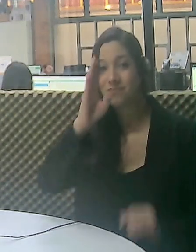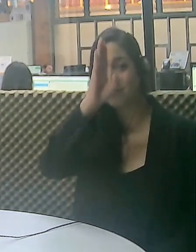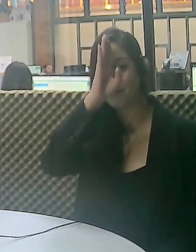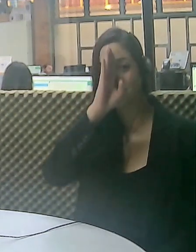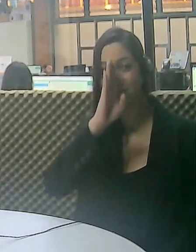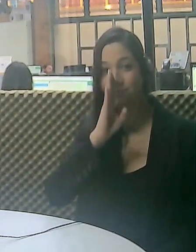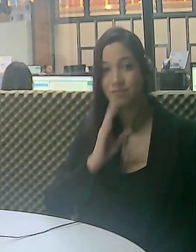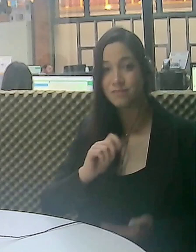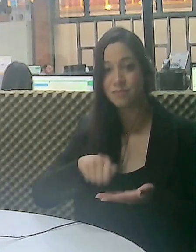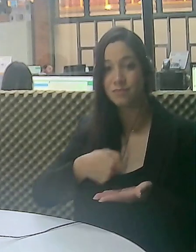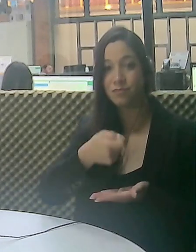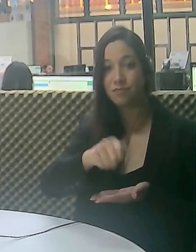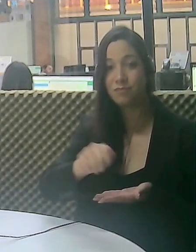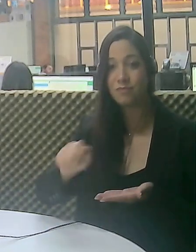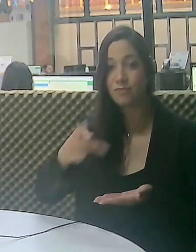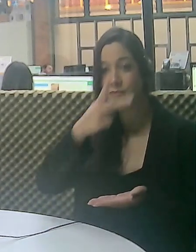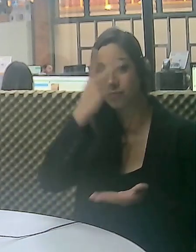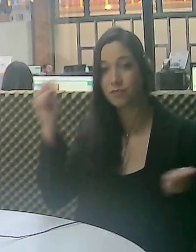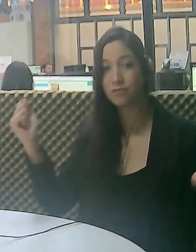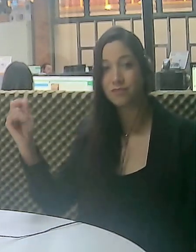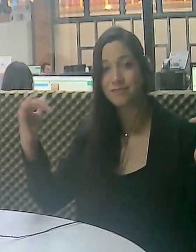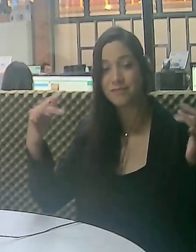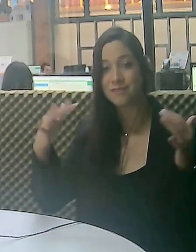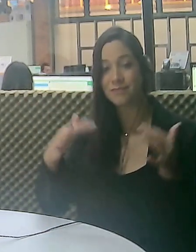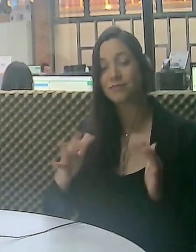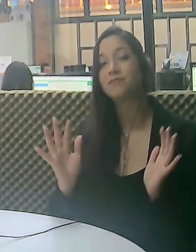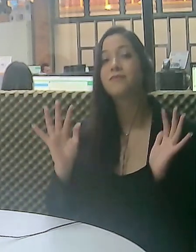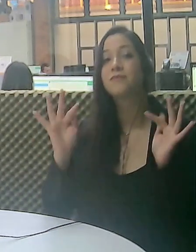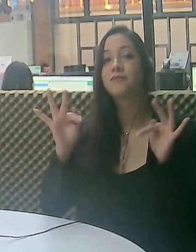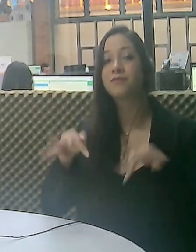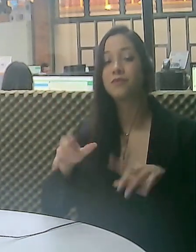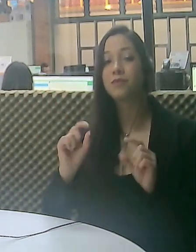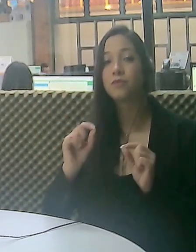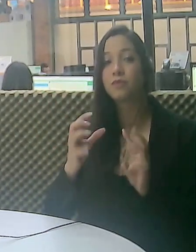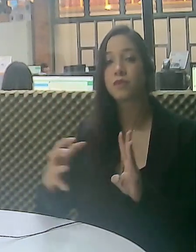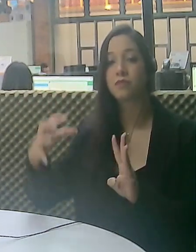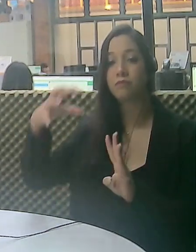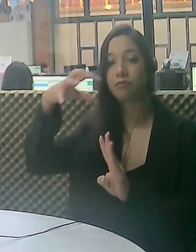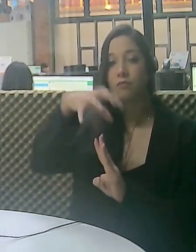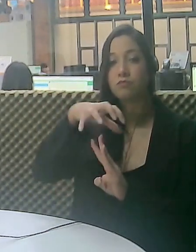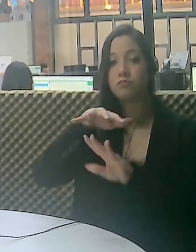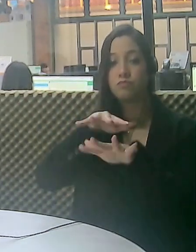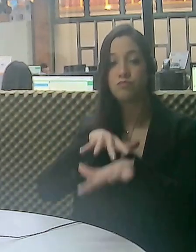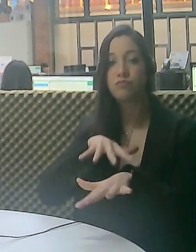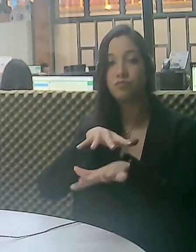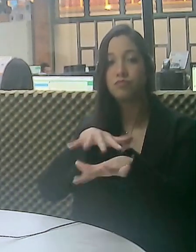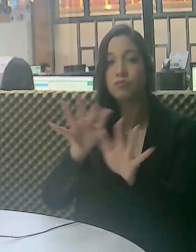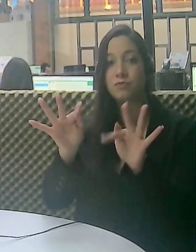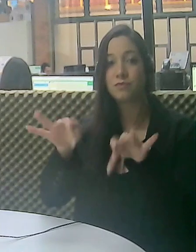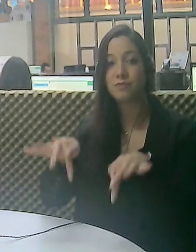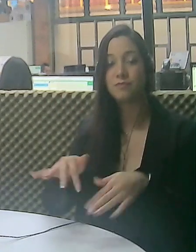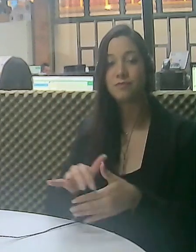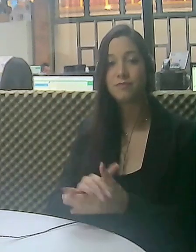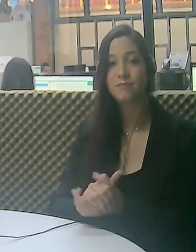será servido a todos os participantes, finalizando com a coroação, procissão e encerramento.